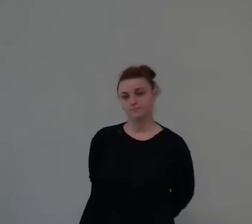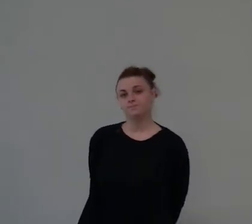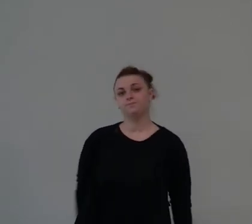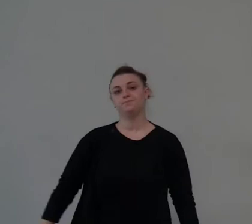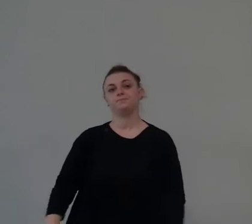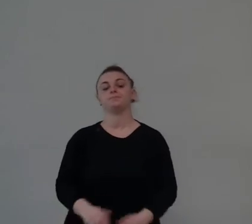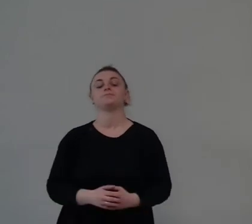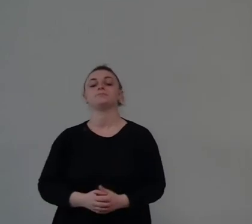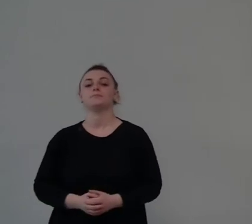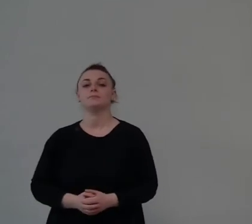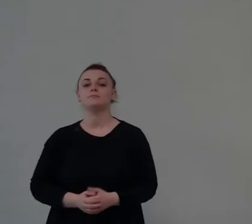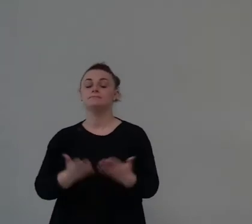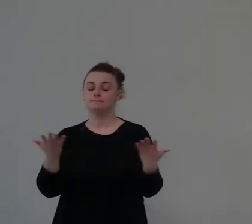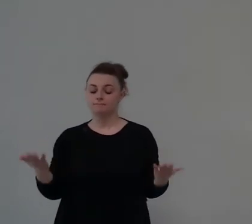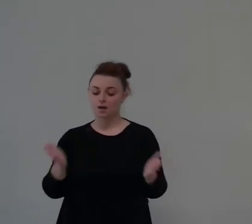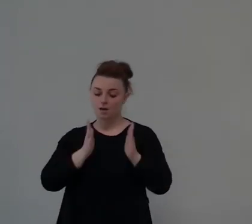servivano.